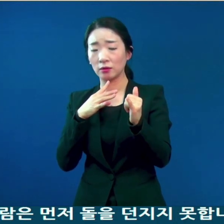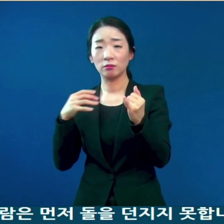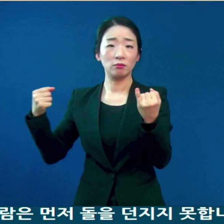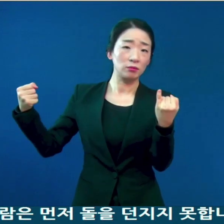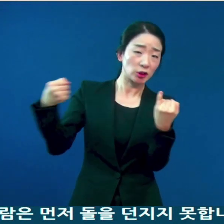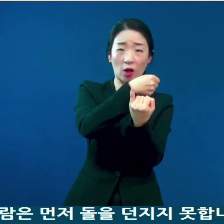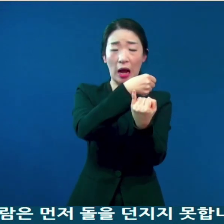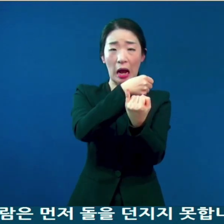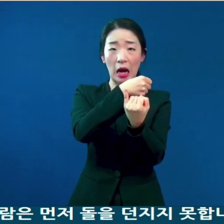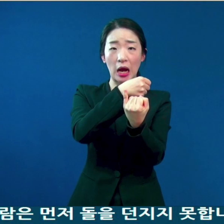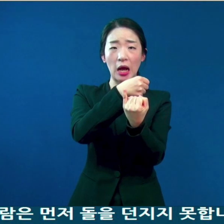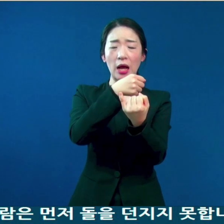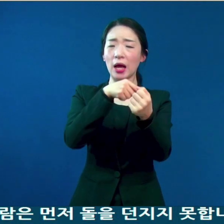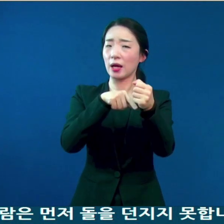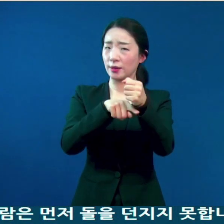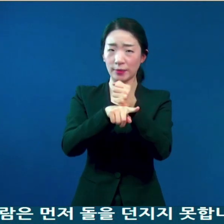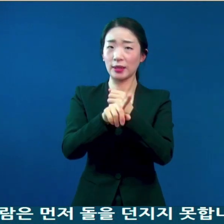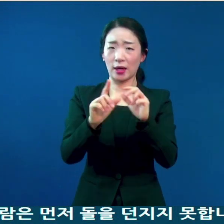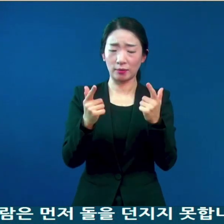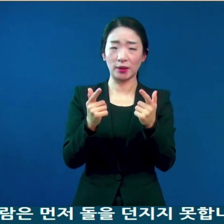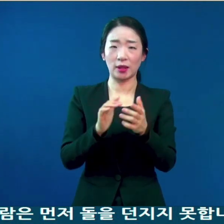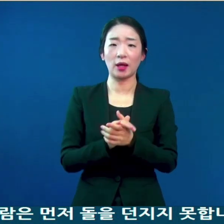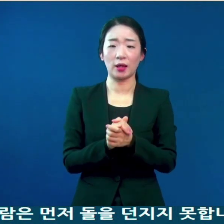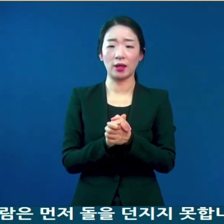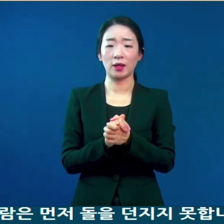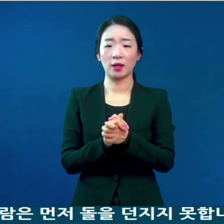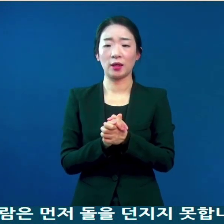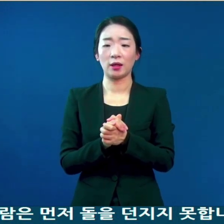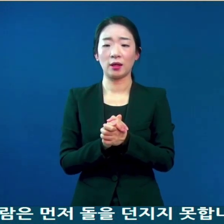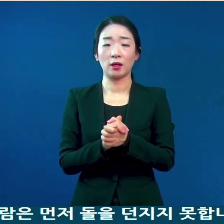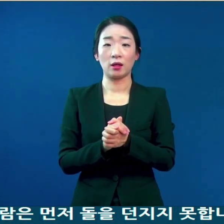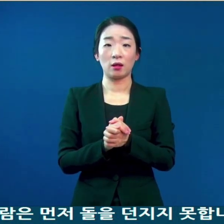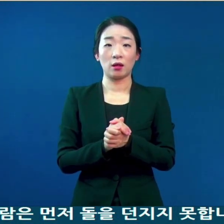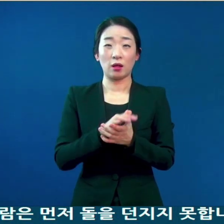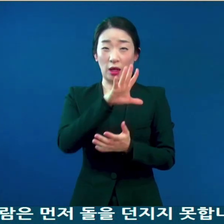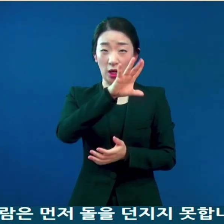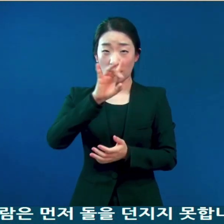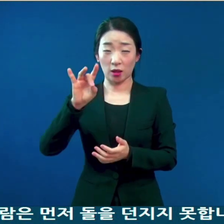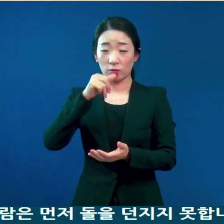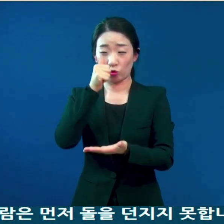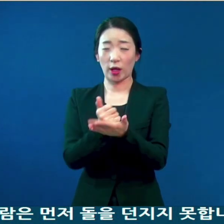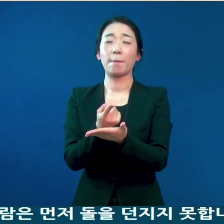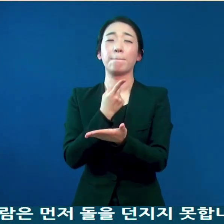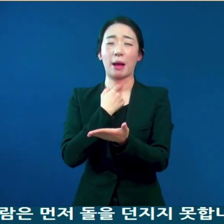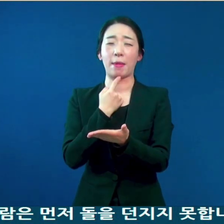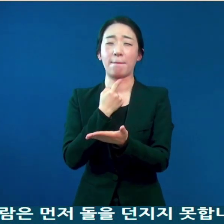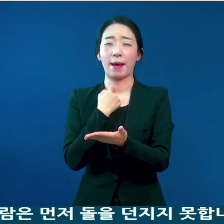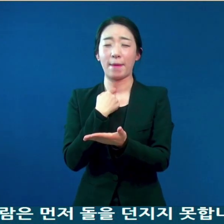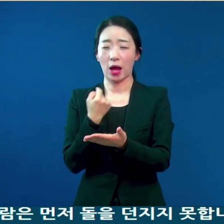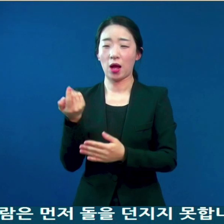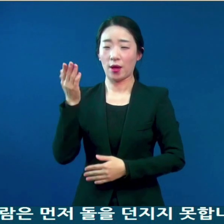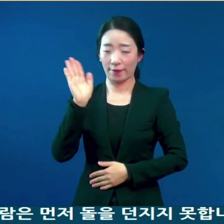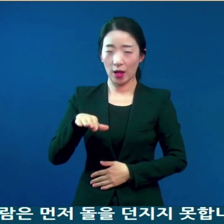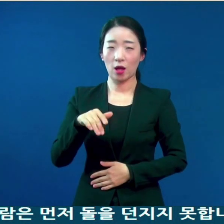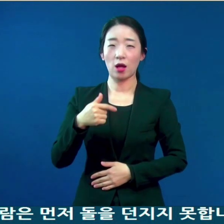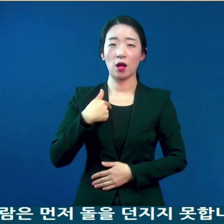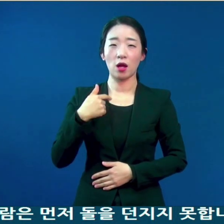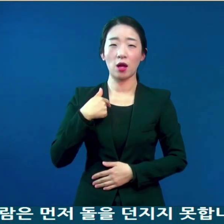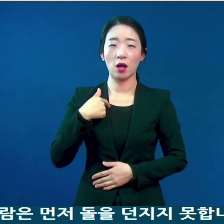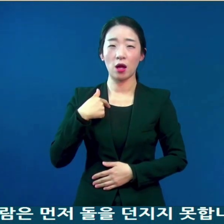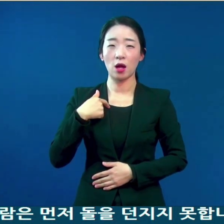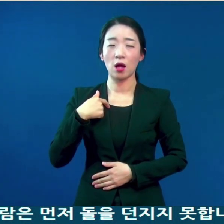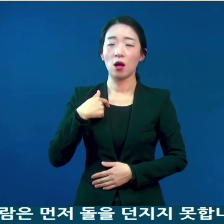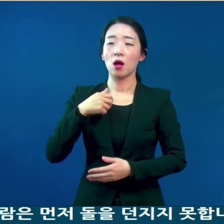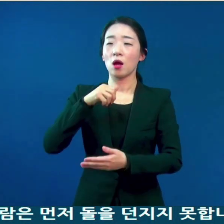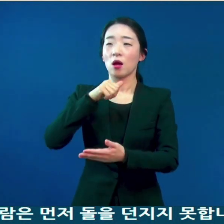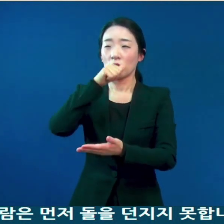가능성이 있습니다. 요즘 가끔 그런 분도 있어요. 죄를 범해놓고, 실컷 죄를 범해놓고 오히려 세상에 죄 없는 자가 나를 덜을